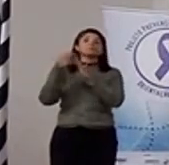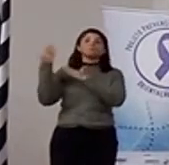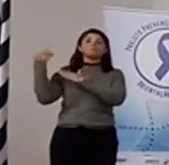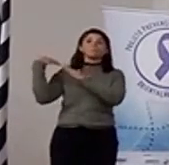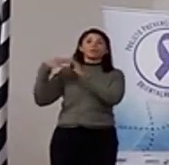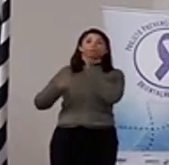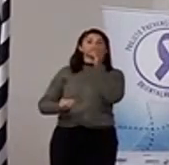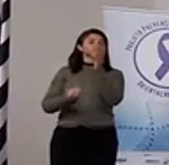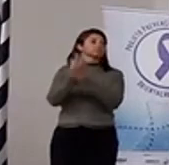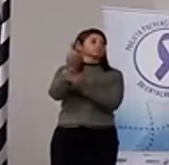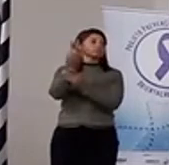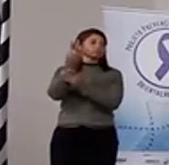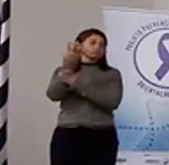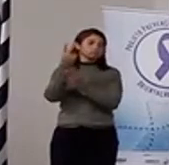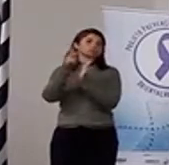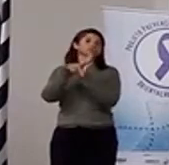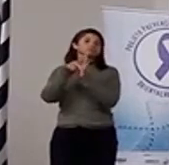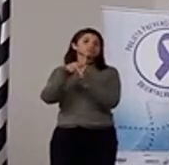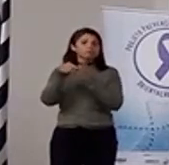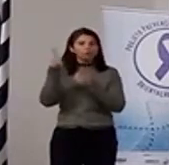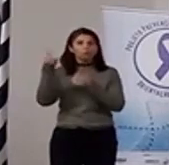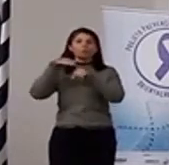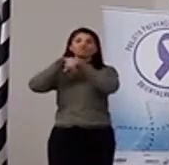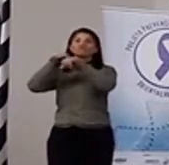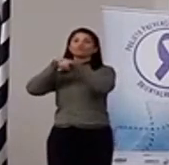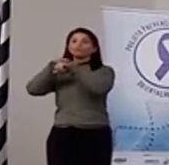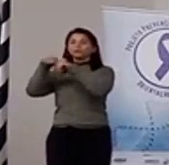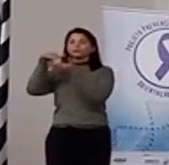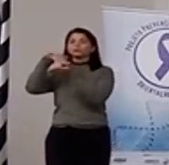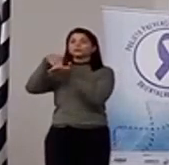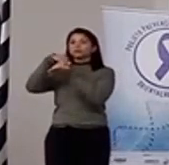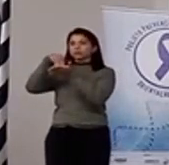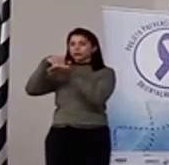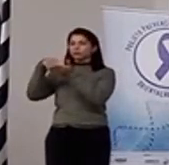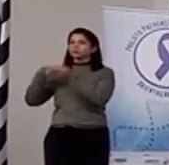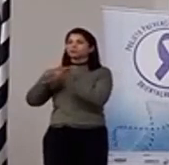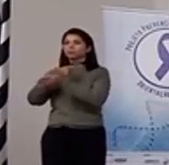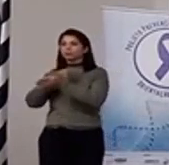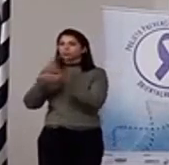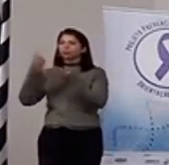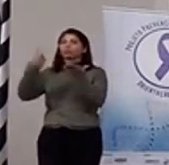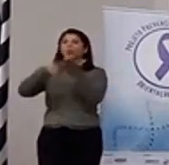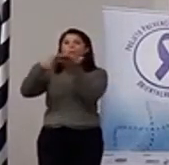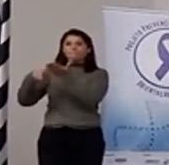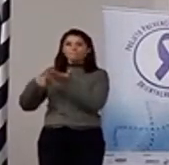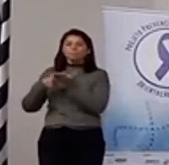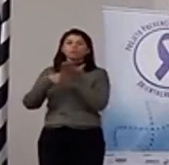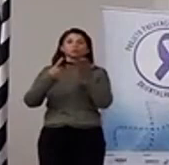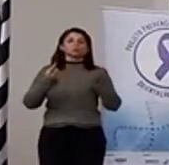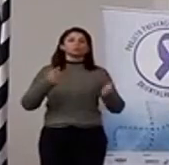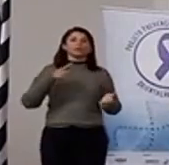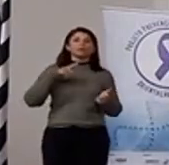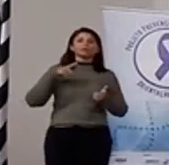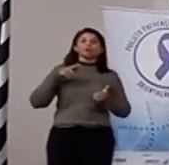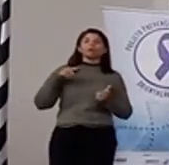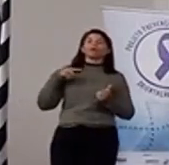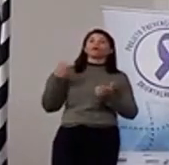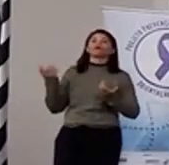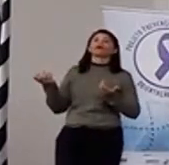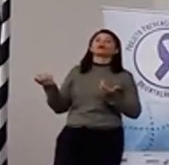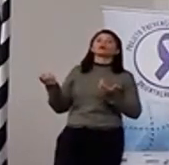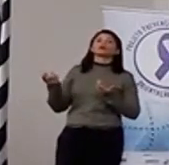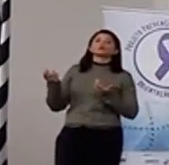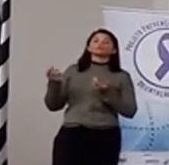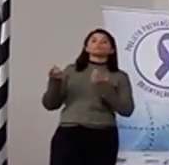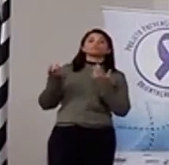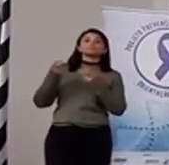fomos conversar com a Secretaria de Saúde e nós combinamos um protocolo. Tanto é que nós temos casos na APAI,